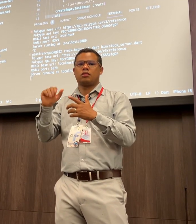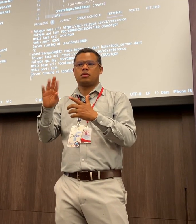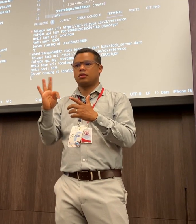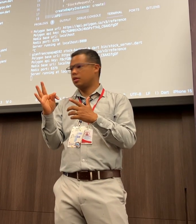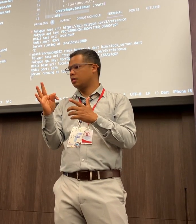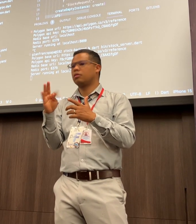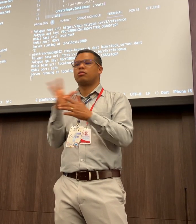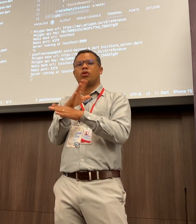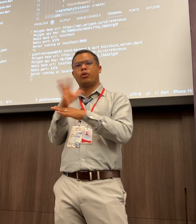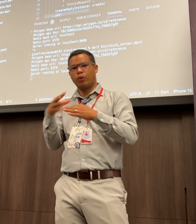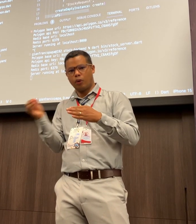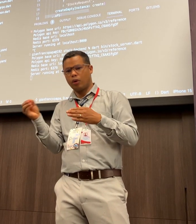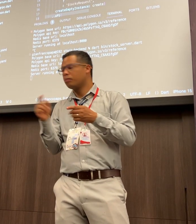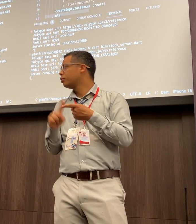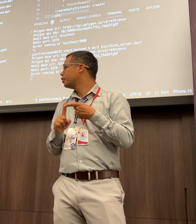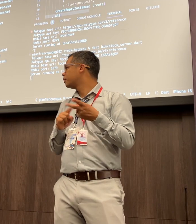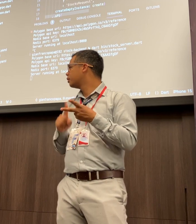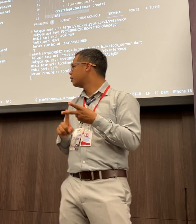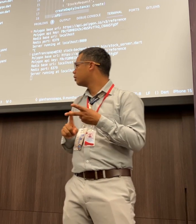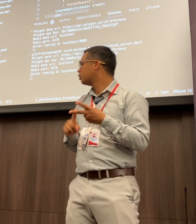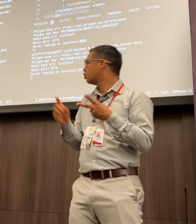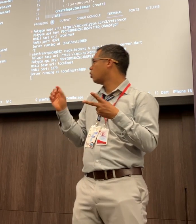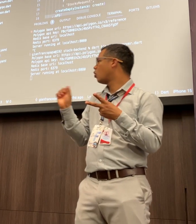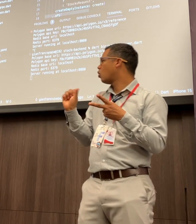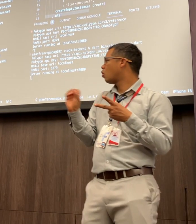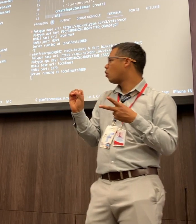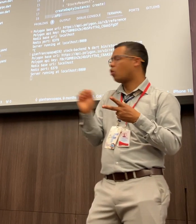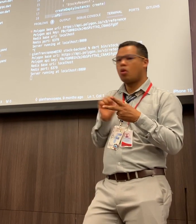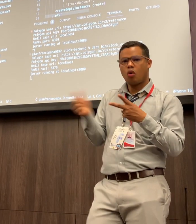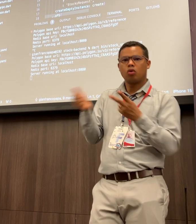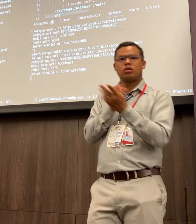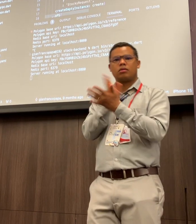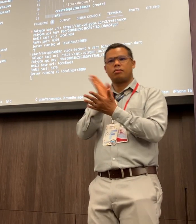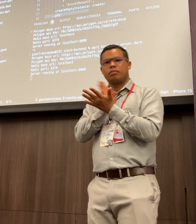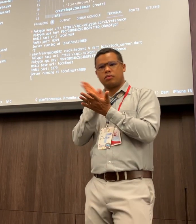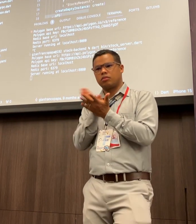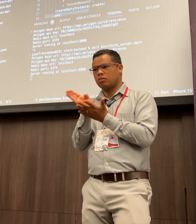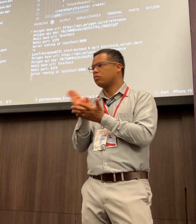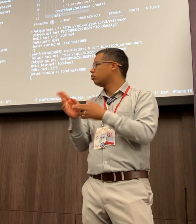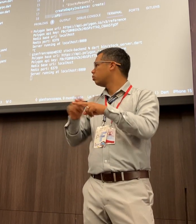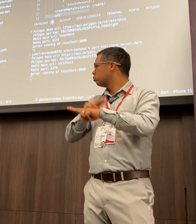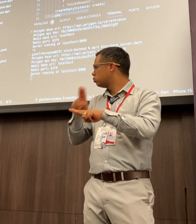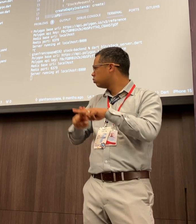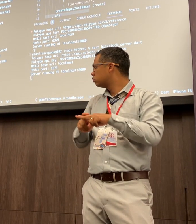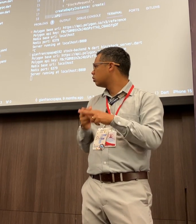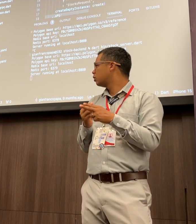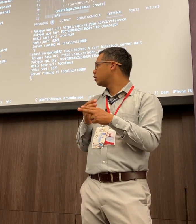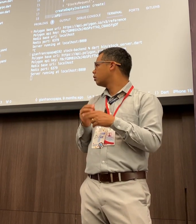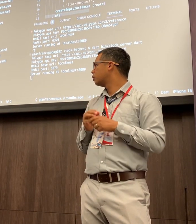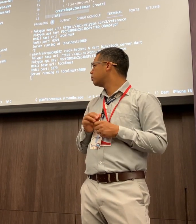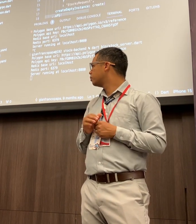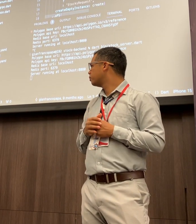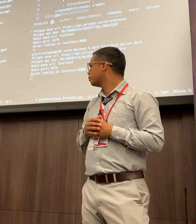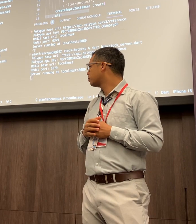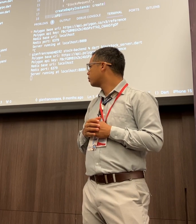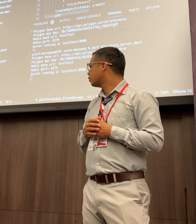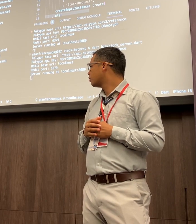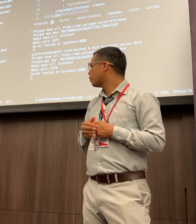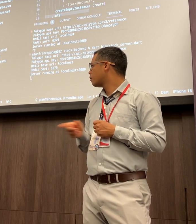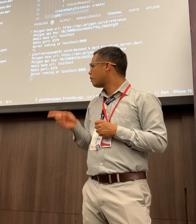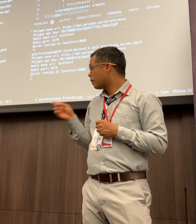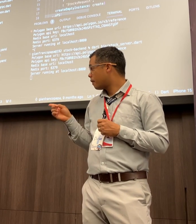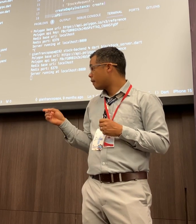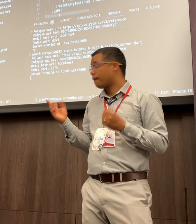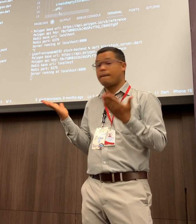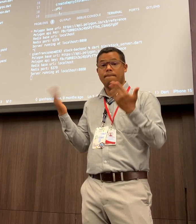nuestro copy with, o tipo métodos un poco más normales, nuestro parseo también. Así que, bueno, esto está bueno que no lo tengamos